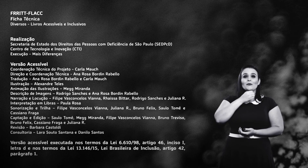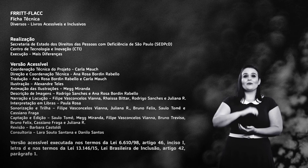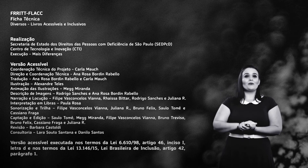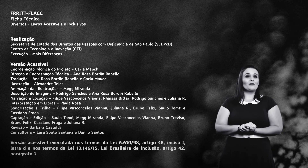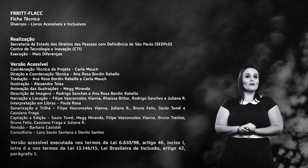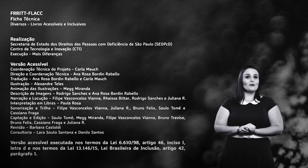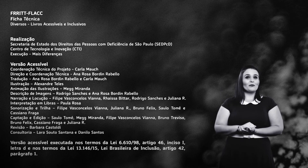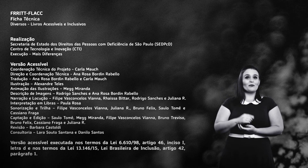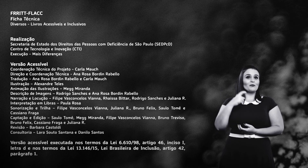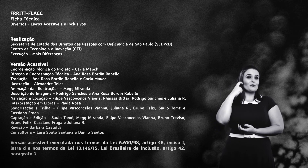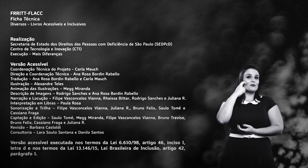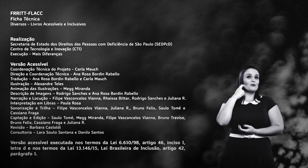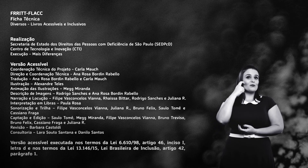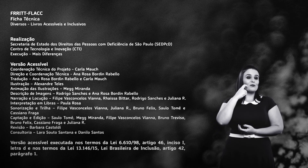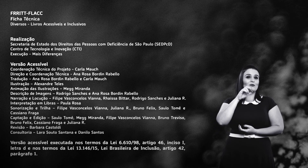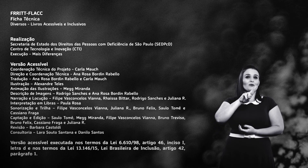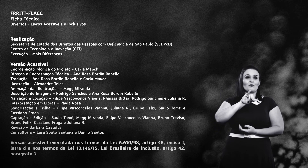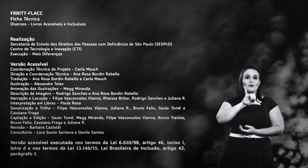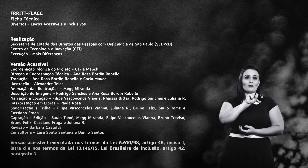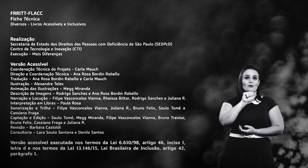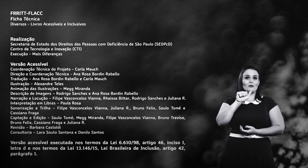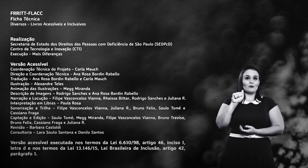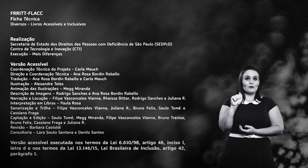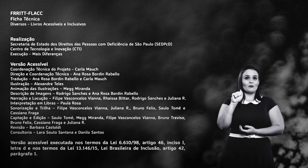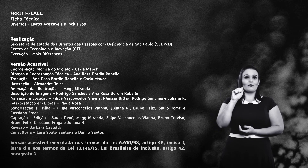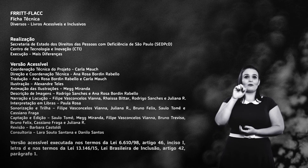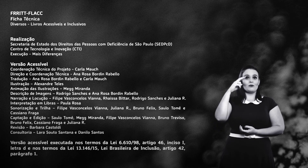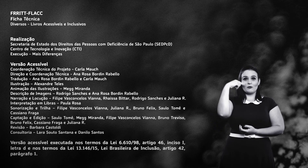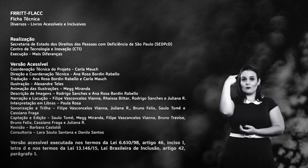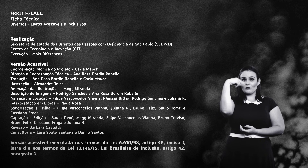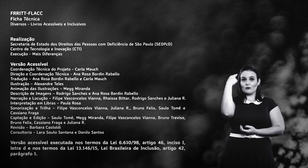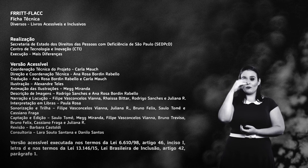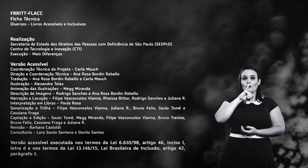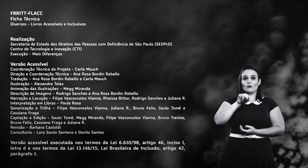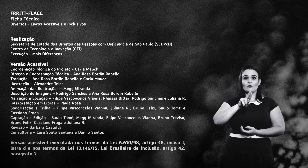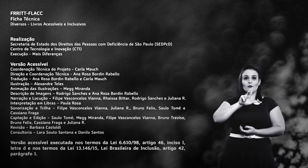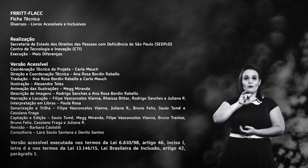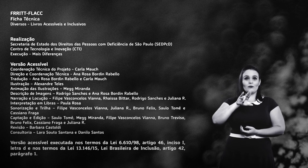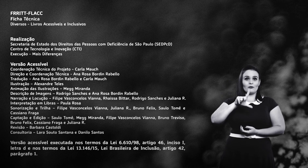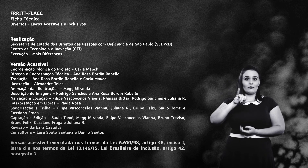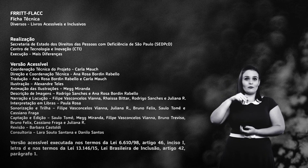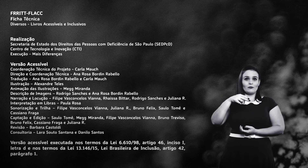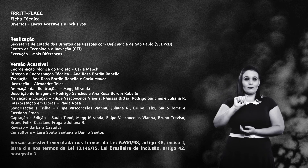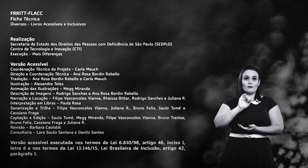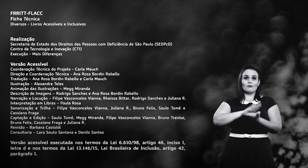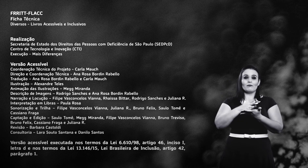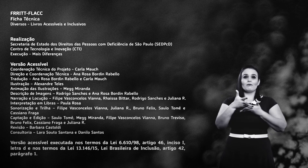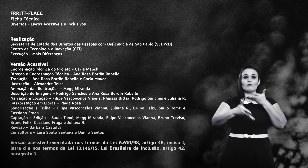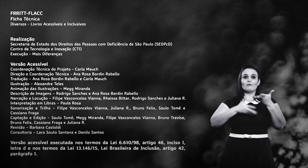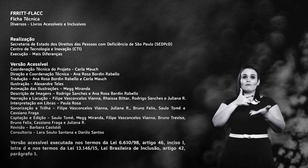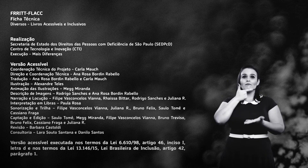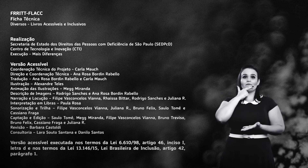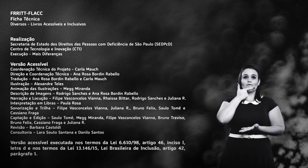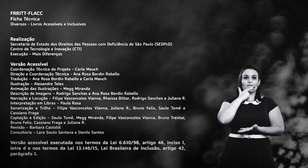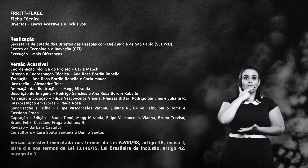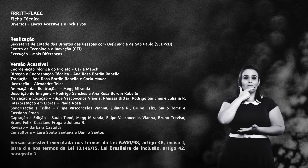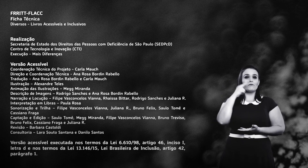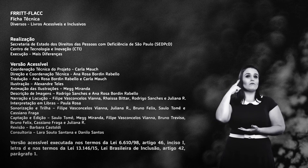Felipe Vasconcelos Viana, Raíssa Bittar, Rodrigo Sanches e Juliana R. Interpretação em Libras: Paula Rosa. Sonorização